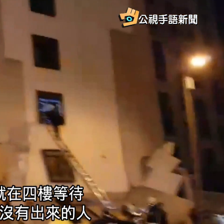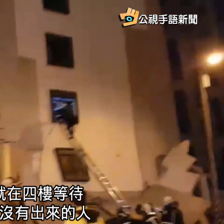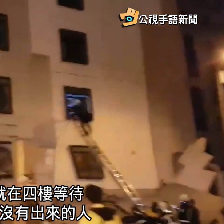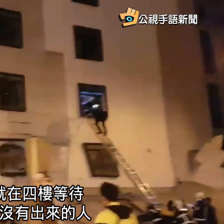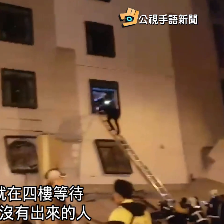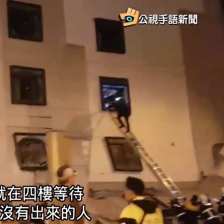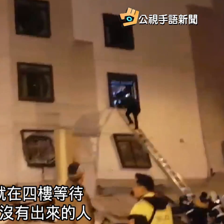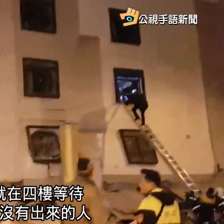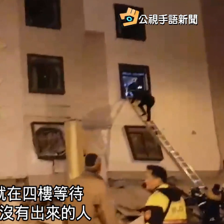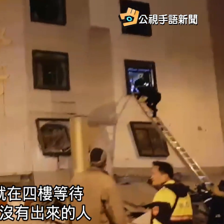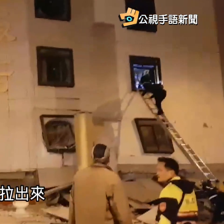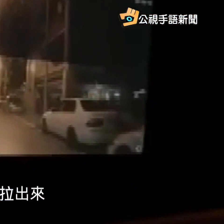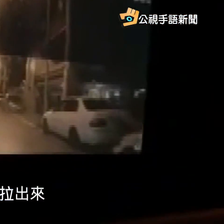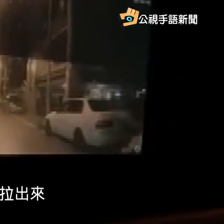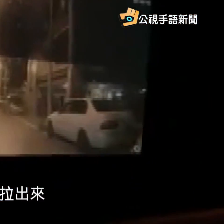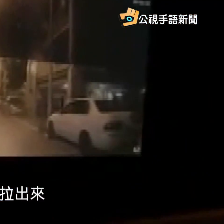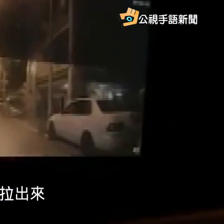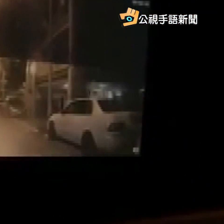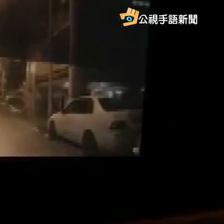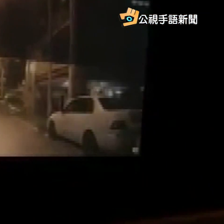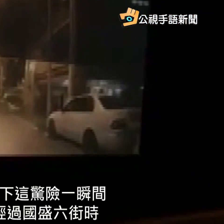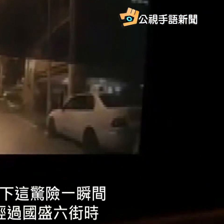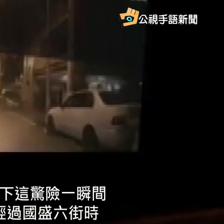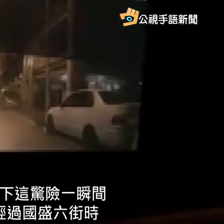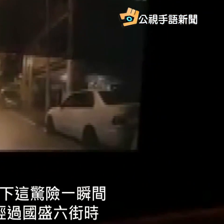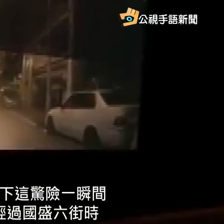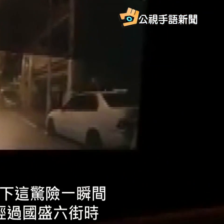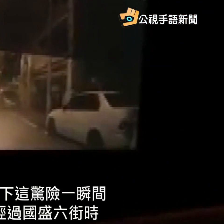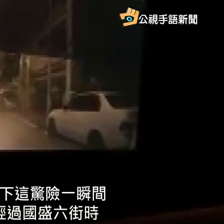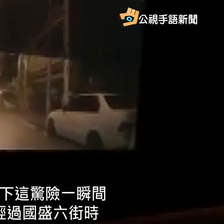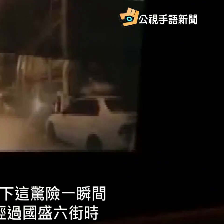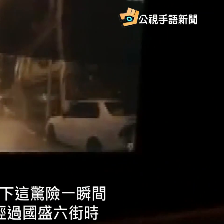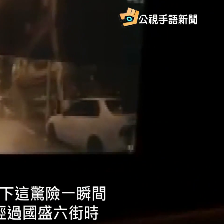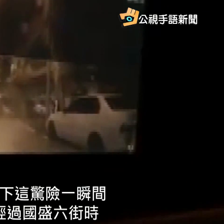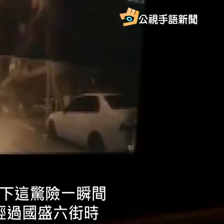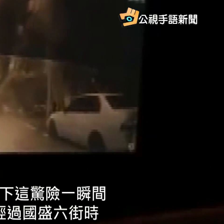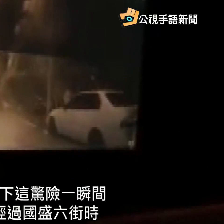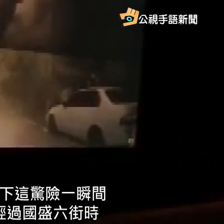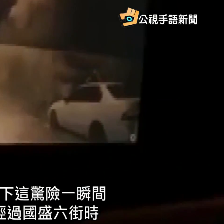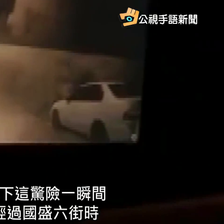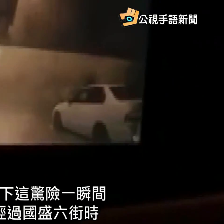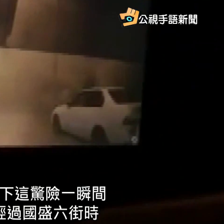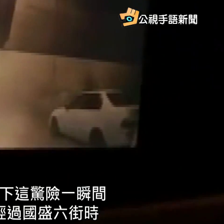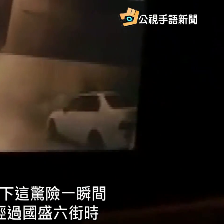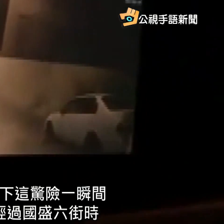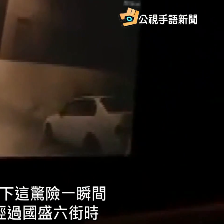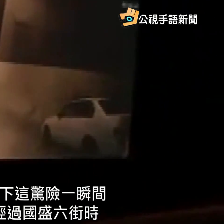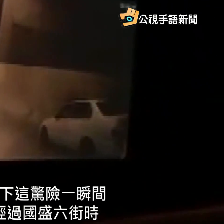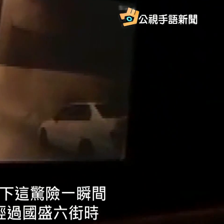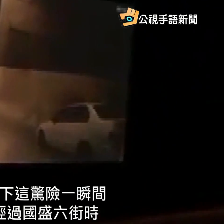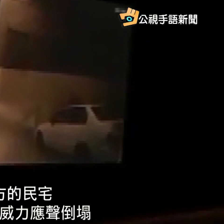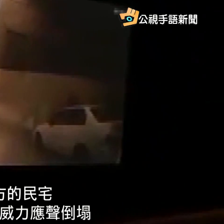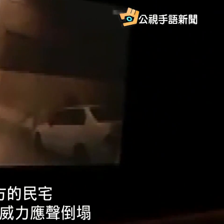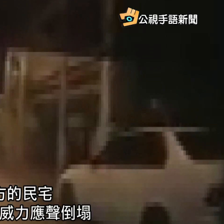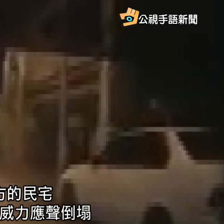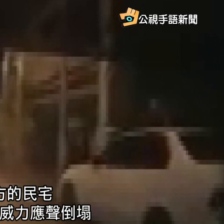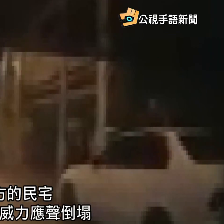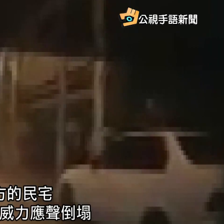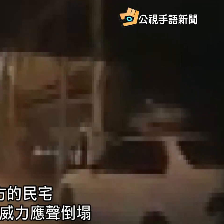来，顺便一起拉出来。 行车记录器记下这惊险一瞬间，一辆小客车经过国盛6街时，右前方的民宅因为强震的威